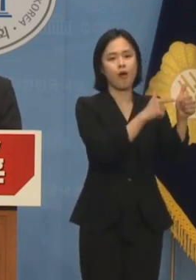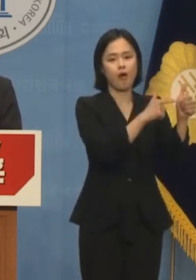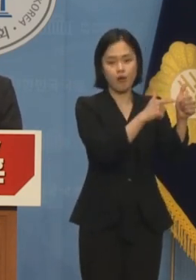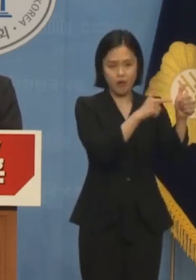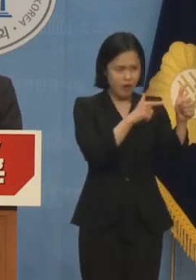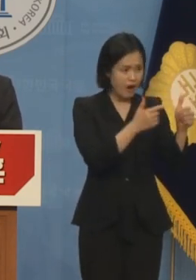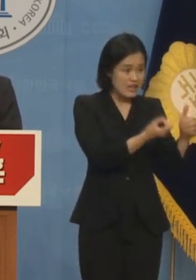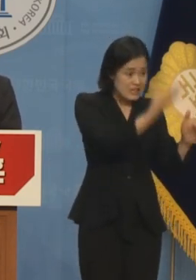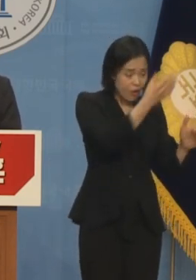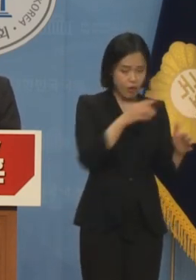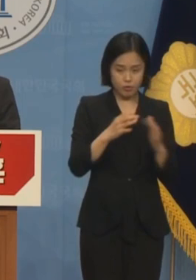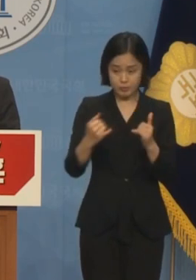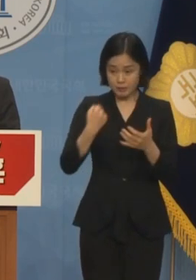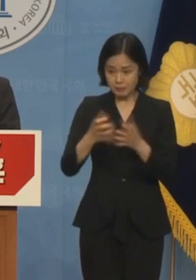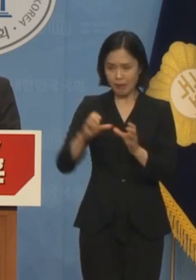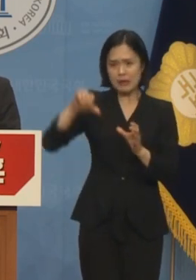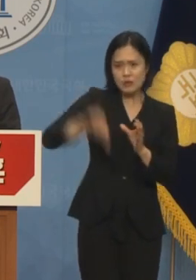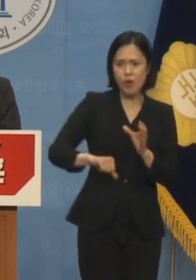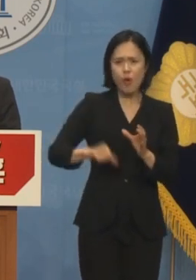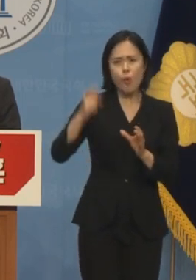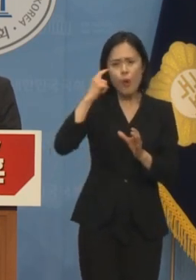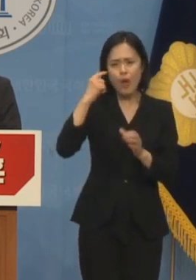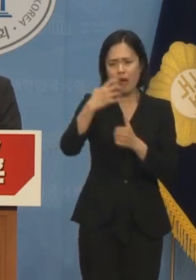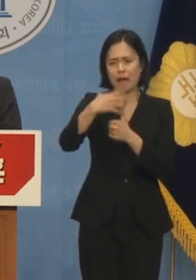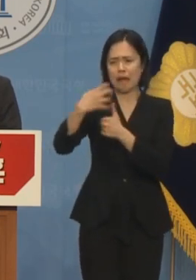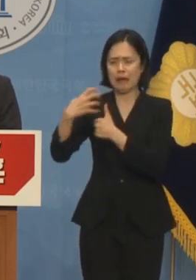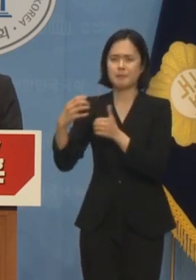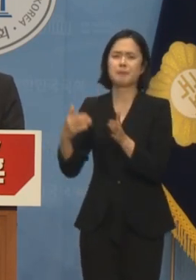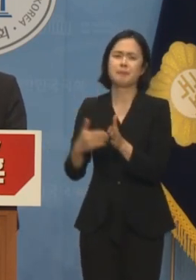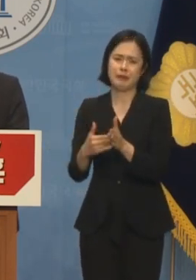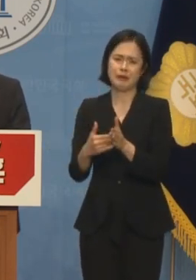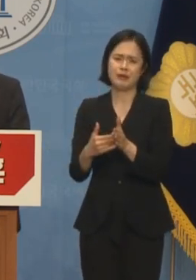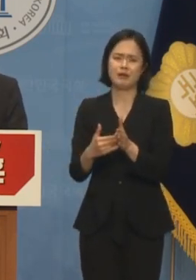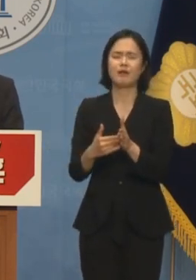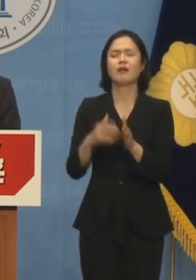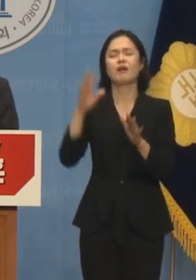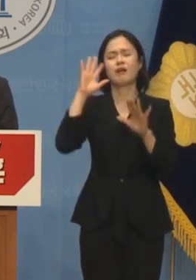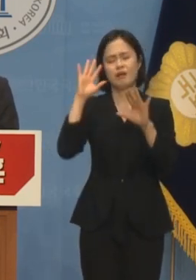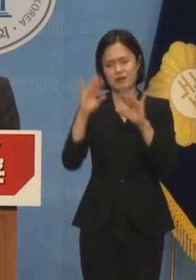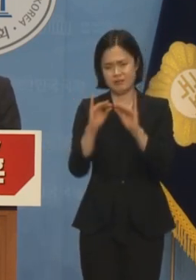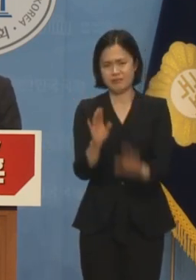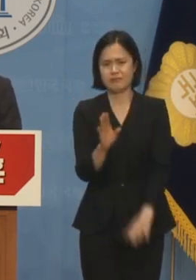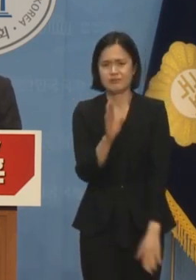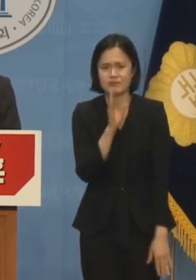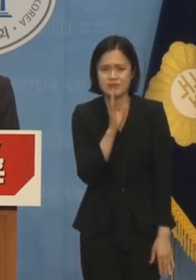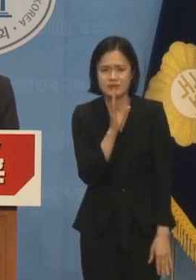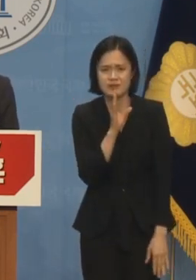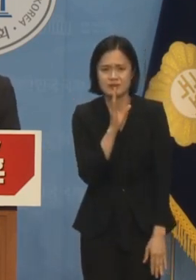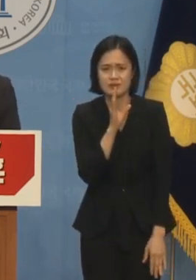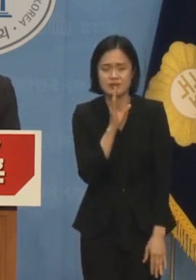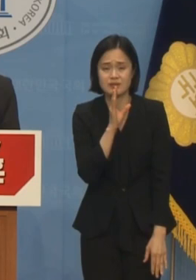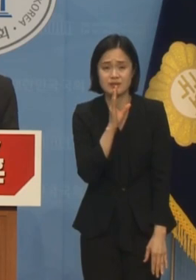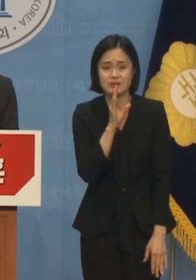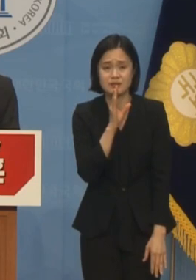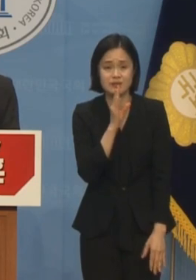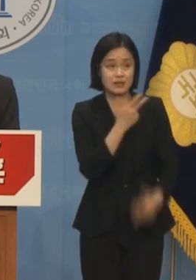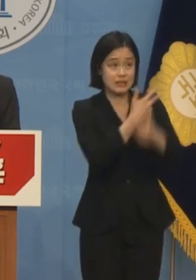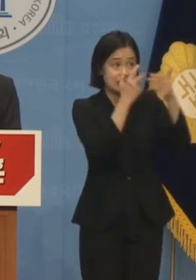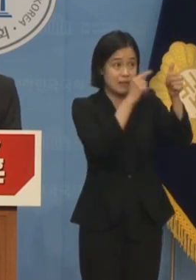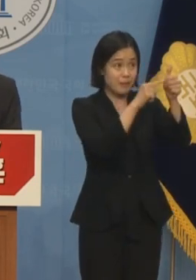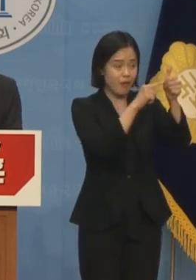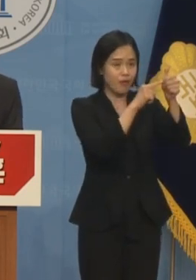질책이었습니다. 맞는 말씀입니다. 북한 노동당에서도 우리 더불어민주당을 부러워한다고 할